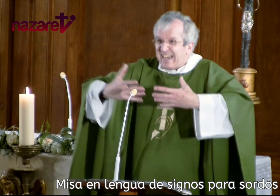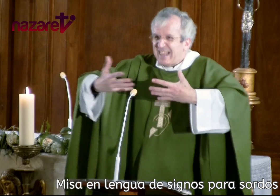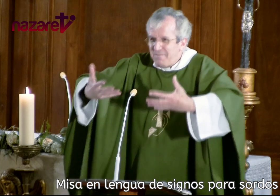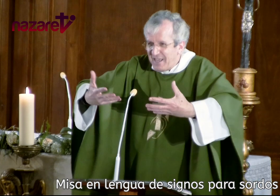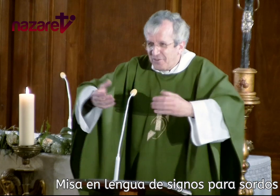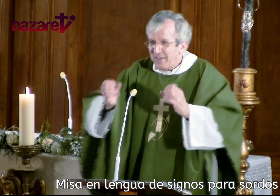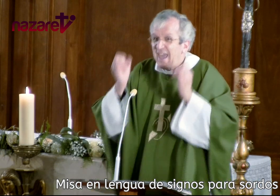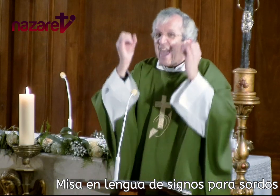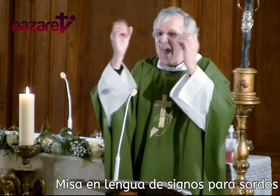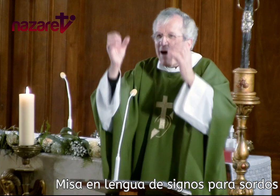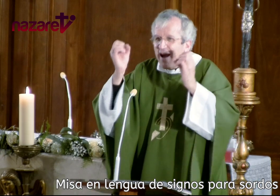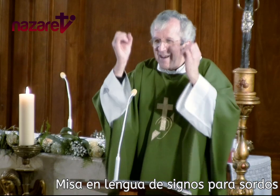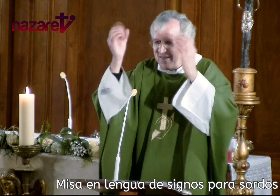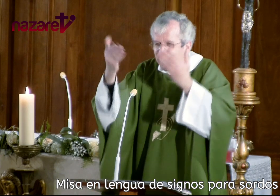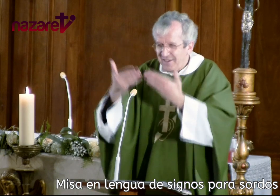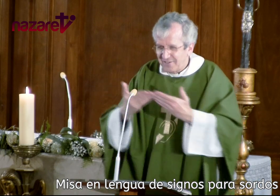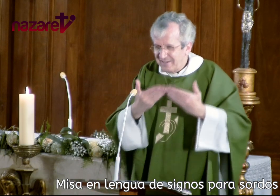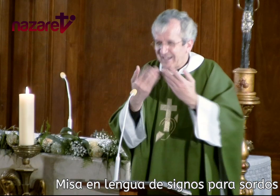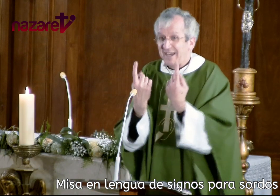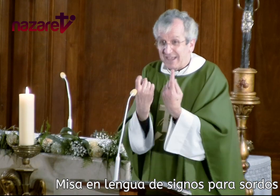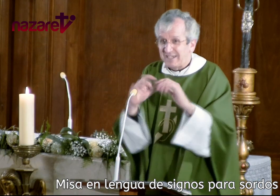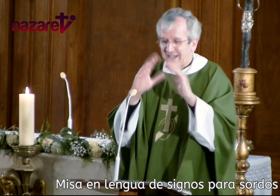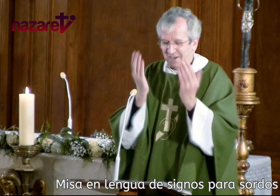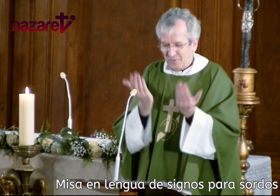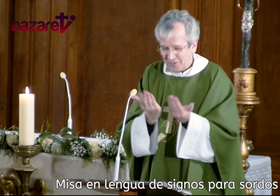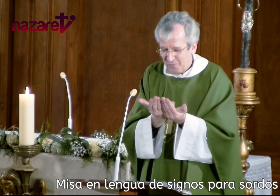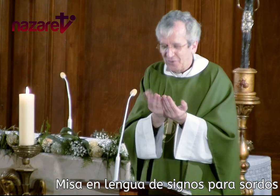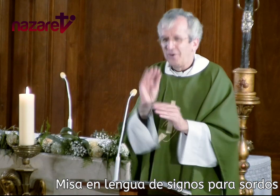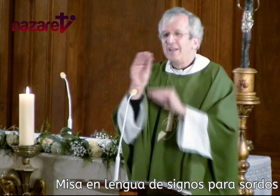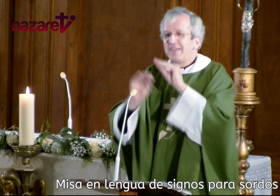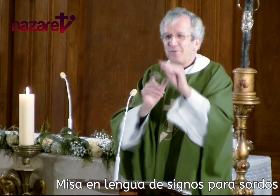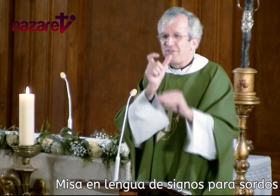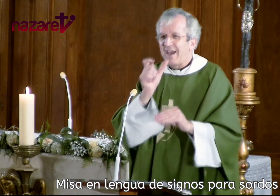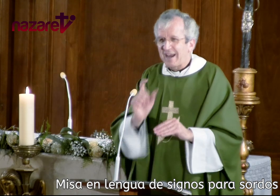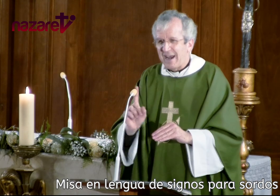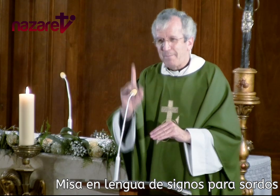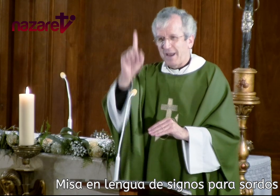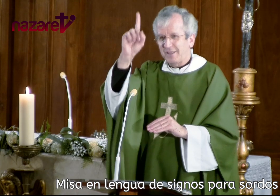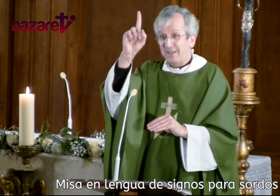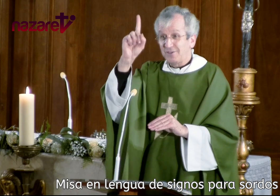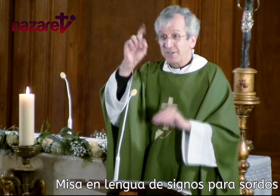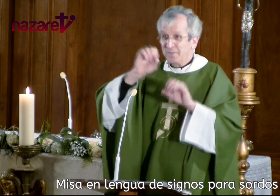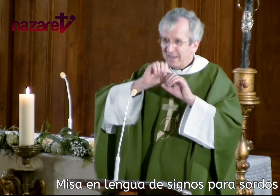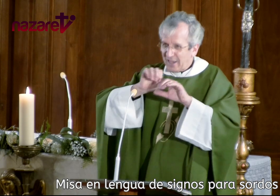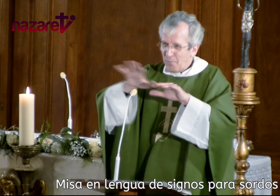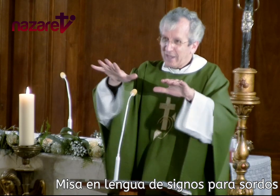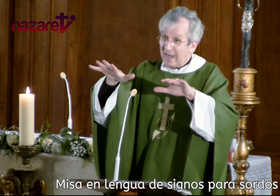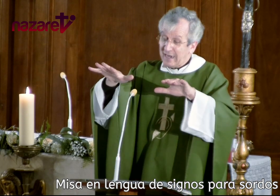crecimiento de evangelización que necesita nuestro mundo de anunciar la palabra de dios de comunicarla